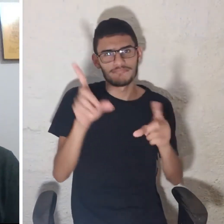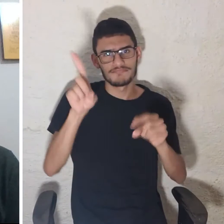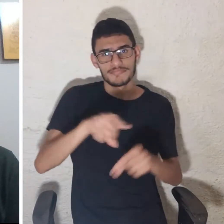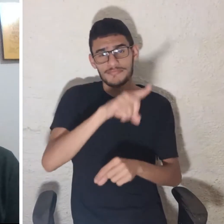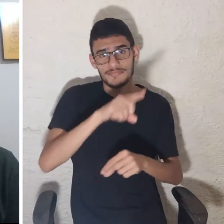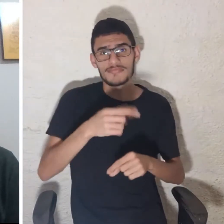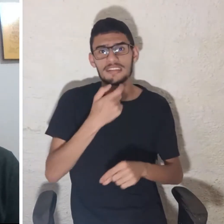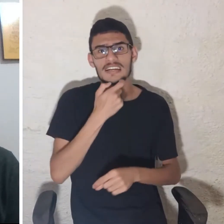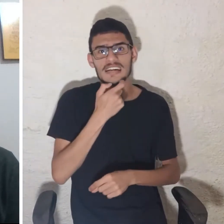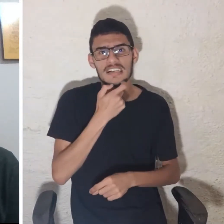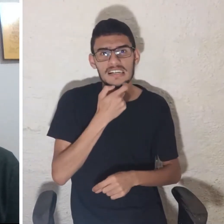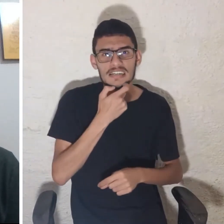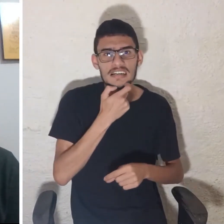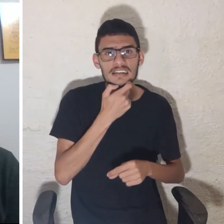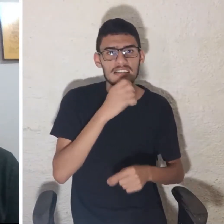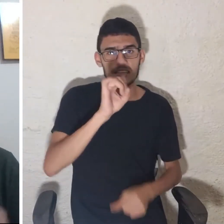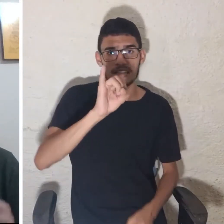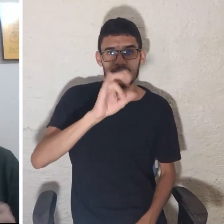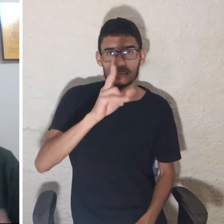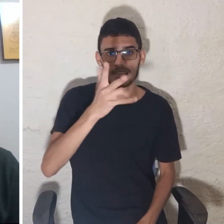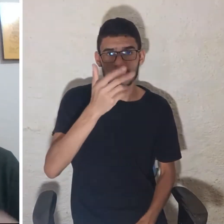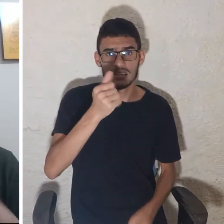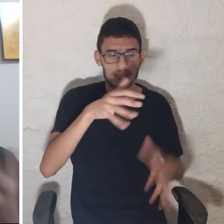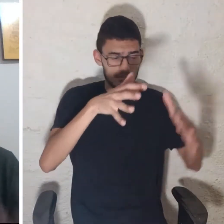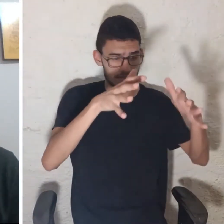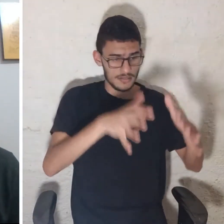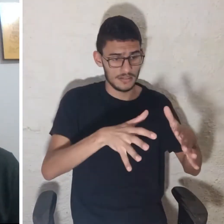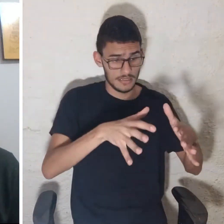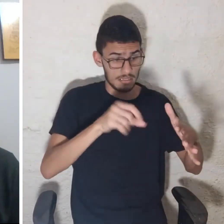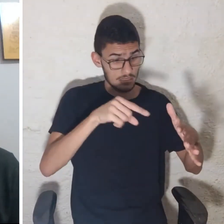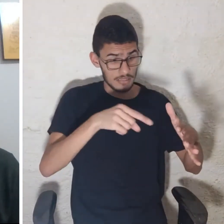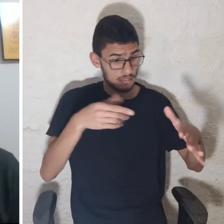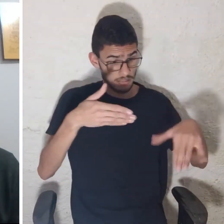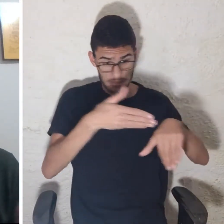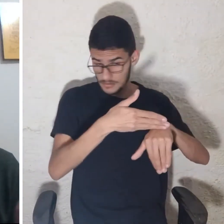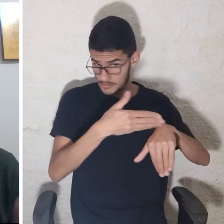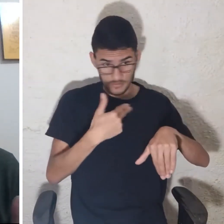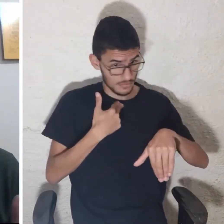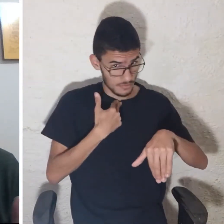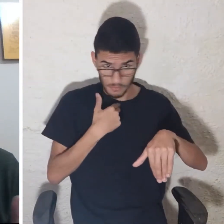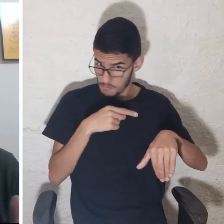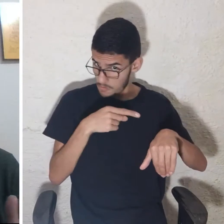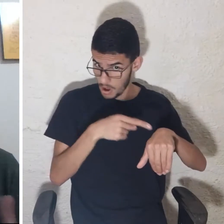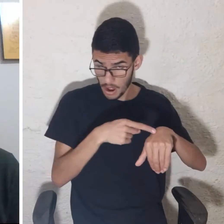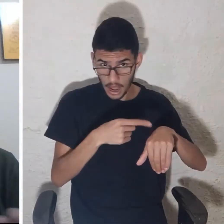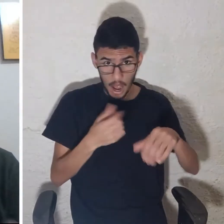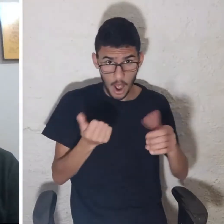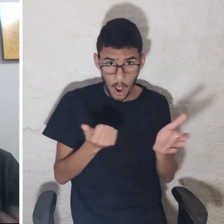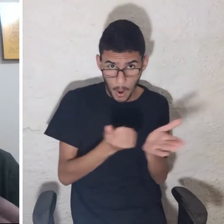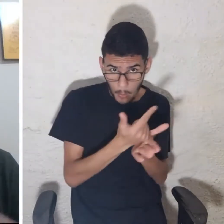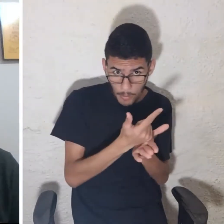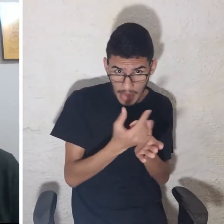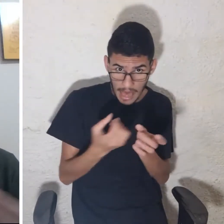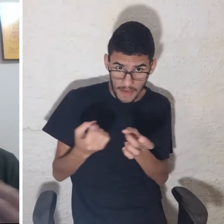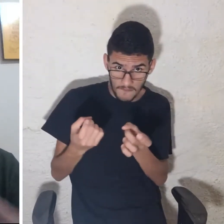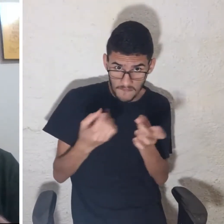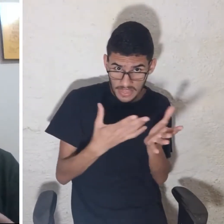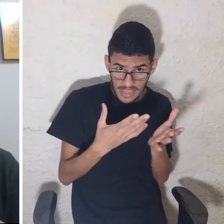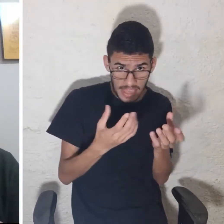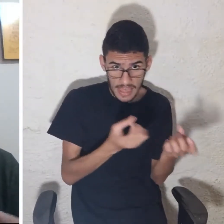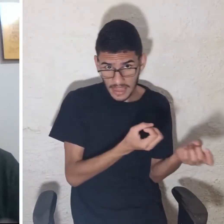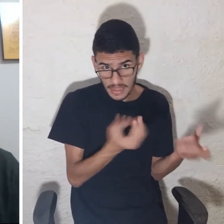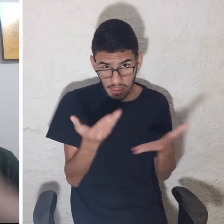numa ilha, né, a ideia dele era o seguinte: se ninguém pudesse fazer comércio com a Inglaterra, né, nem comprar e nem vender